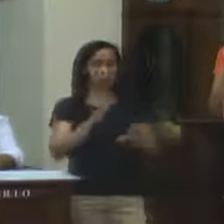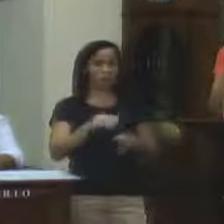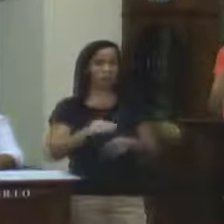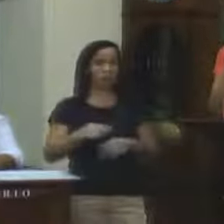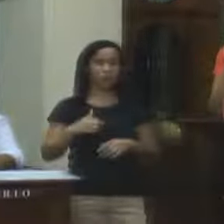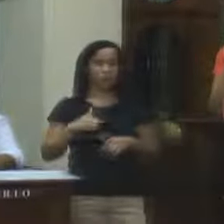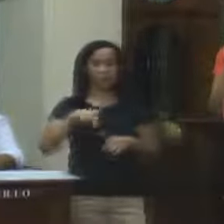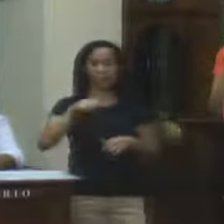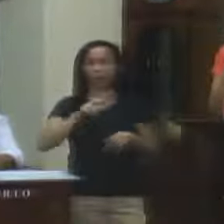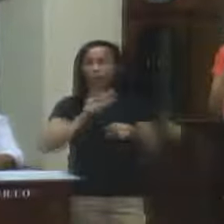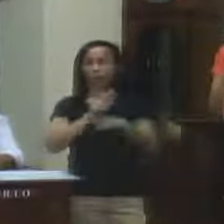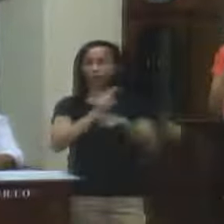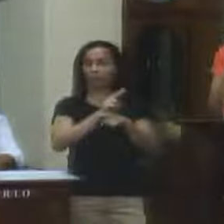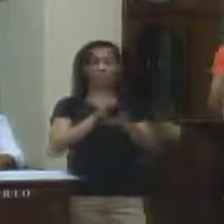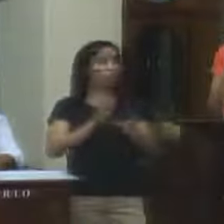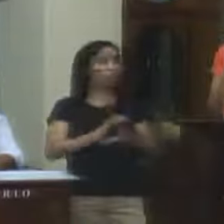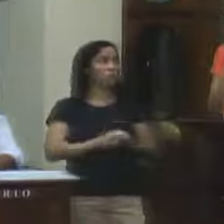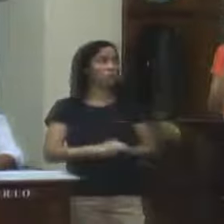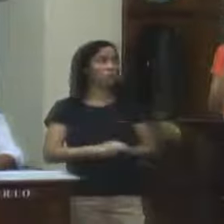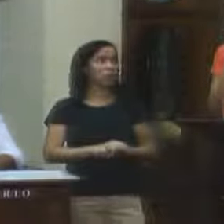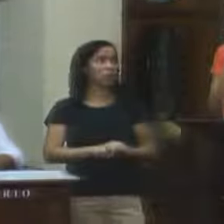fiscal para lá.